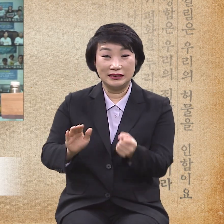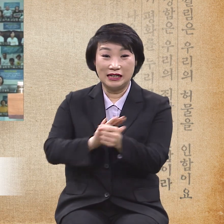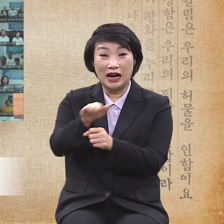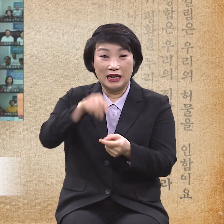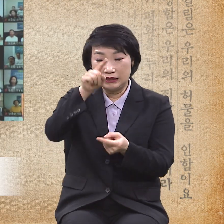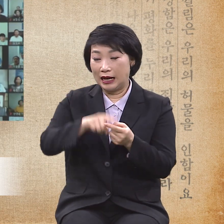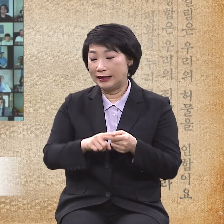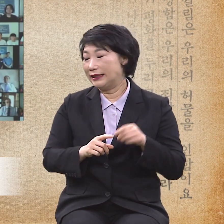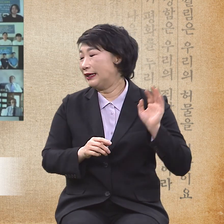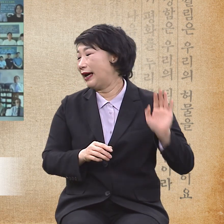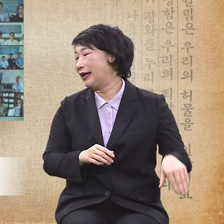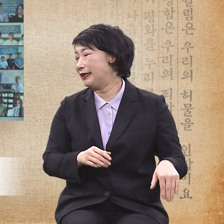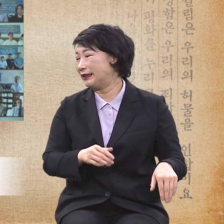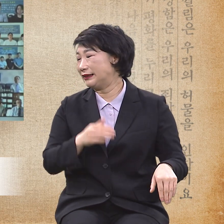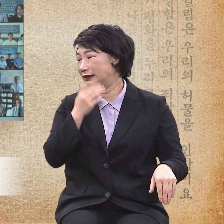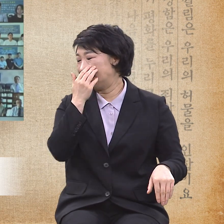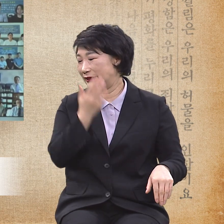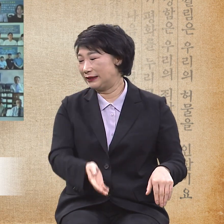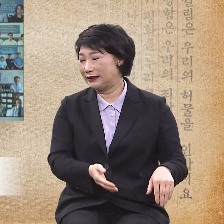사랑하다. 에이,